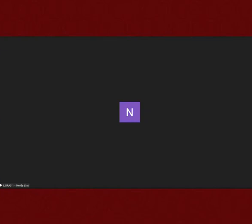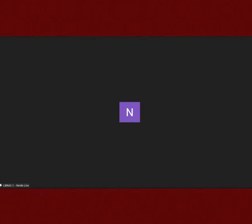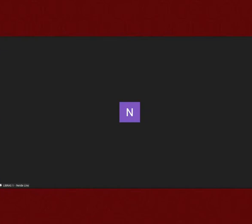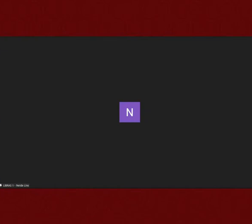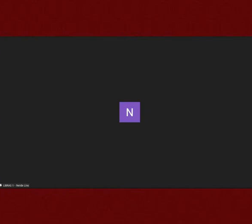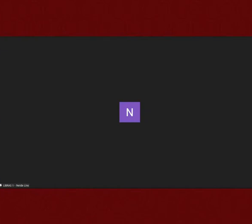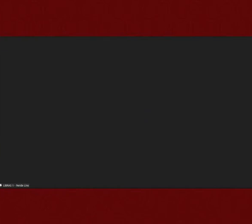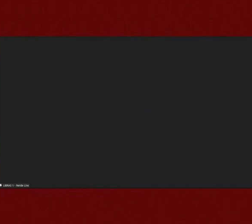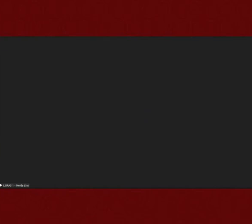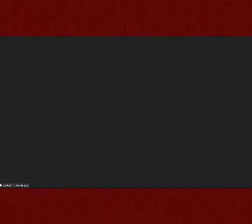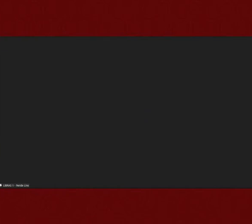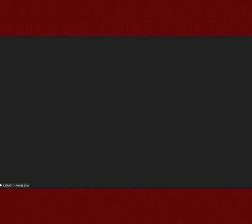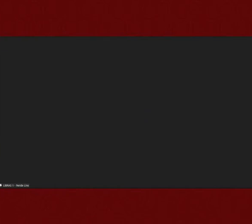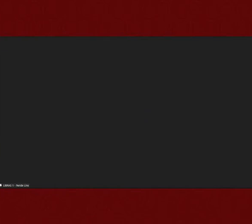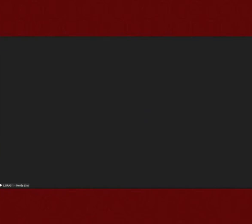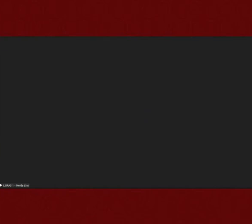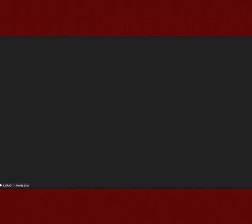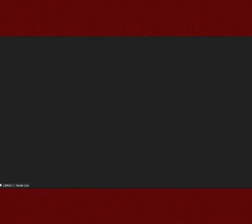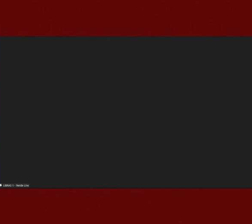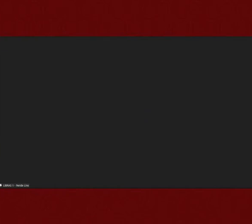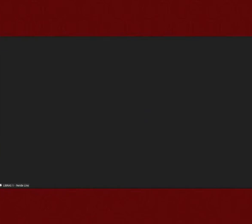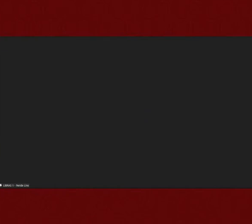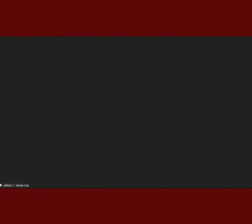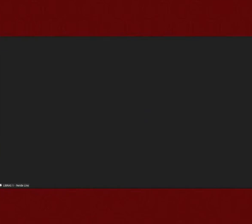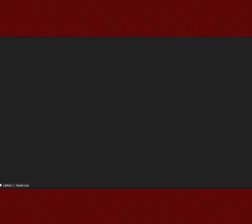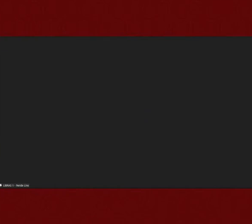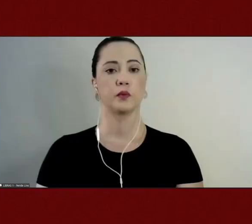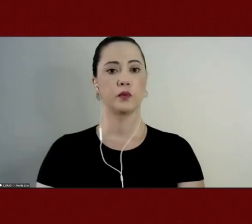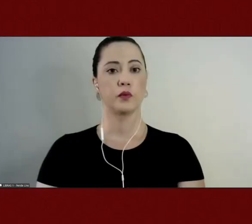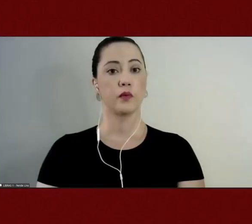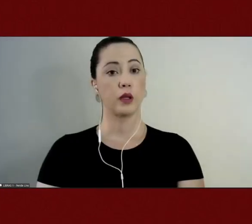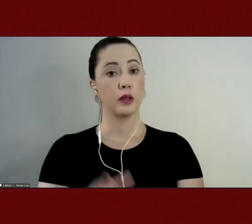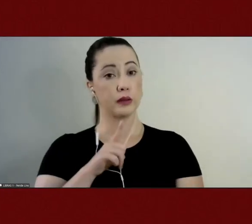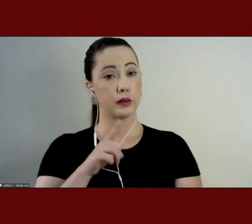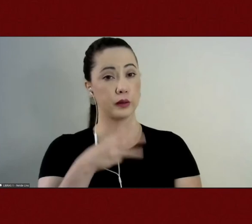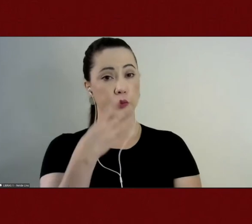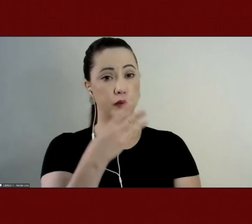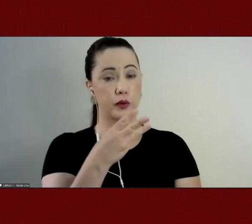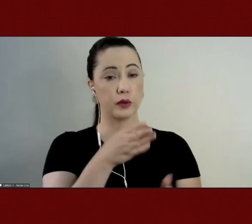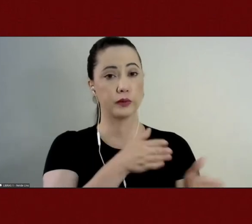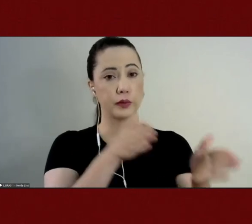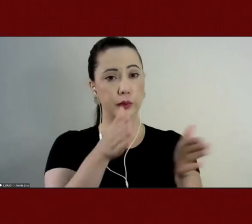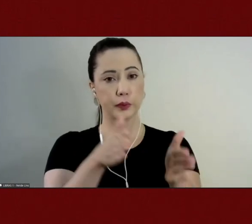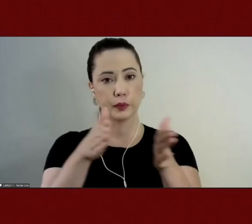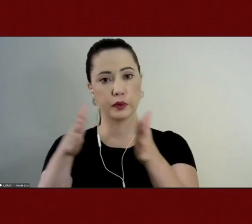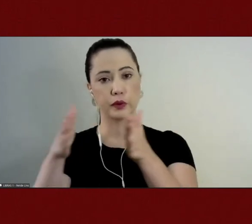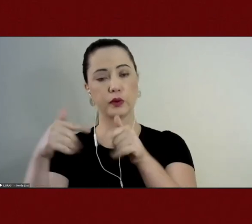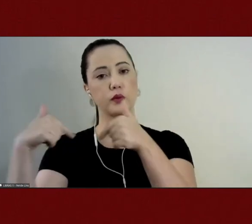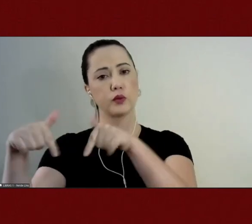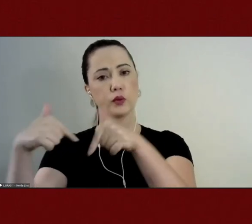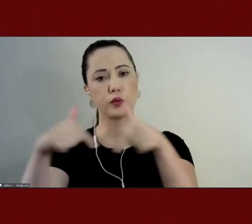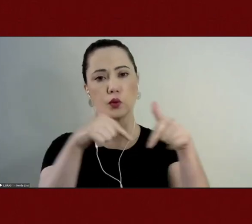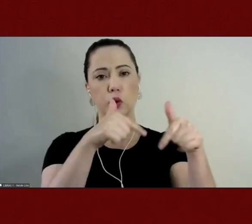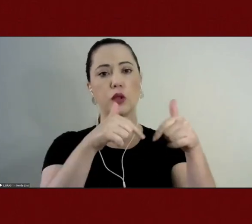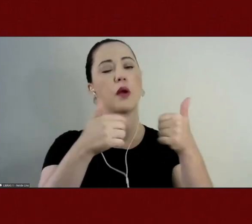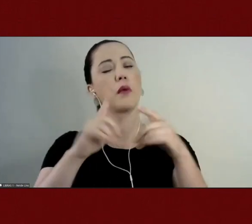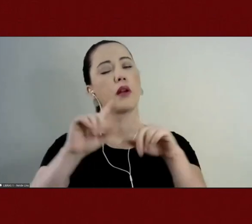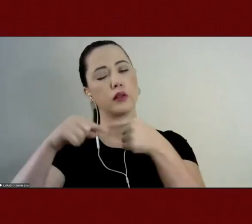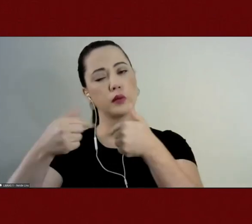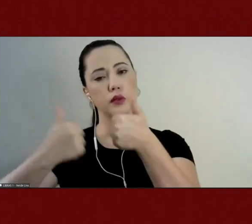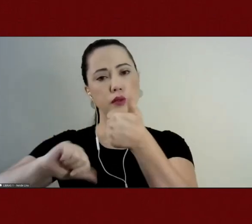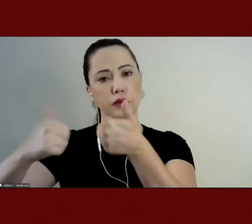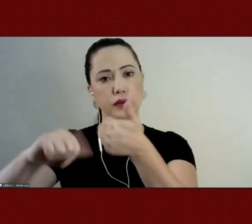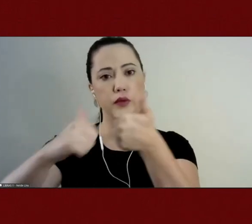o seminário se desdobrará em 3 meses de trabalho, e contará com uma sessão de avaliação das